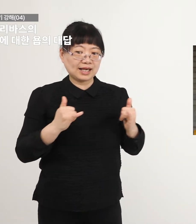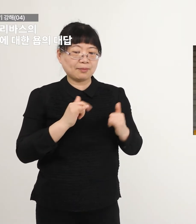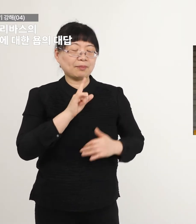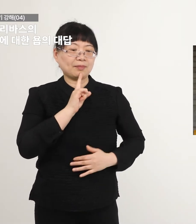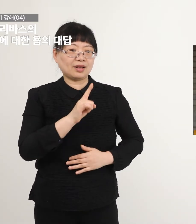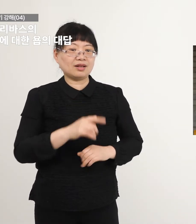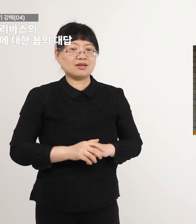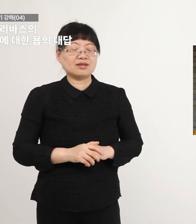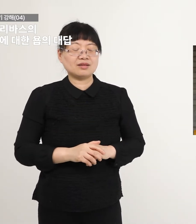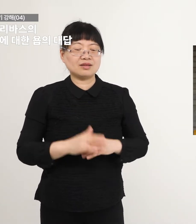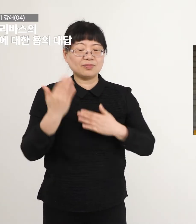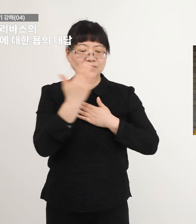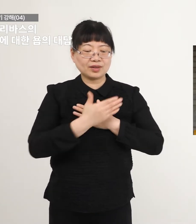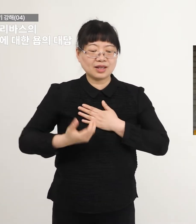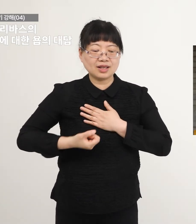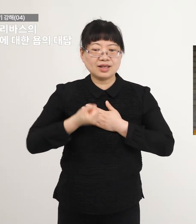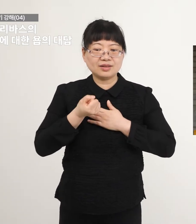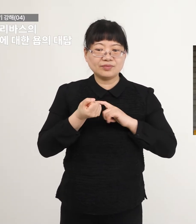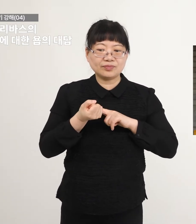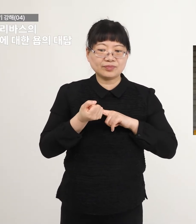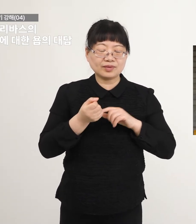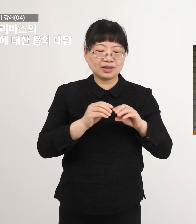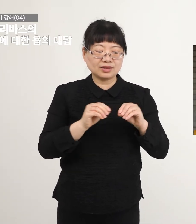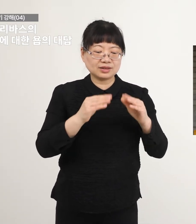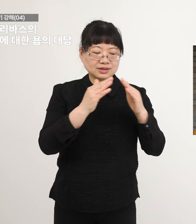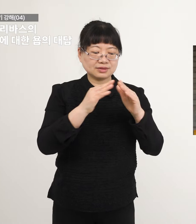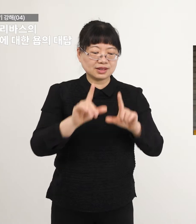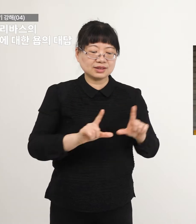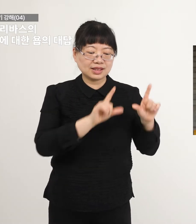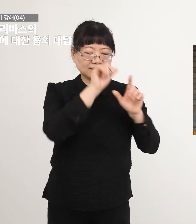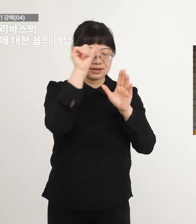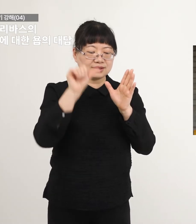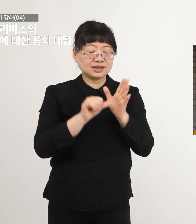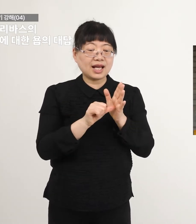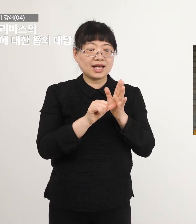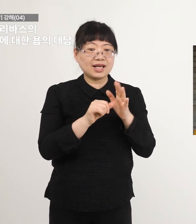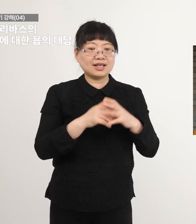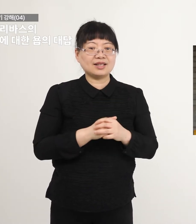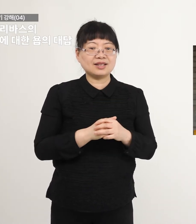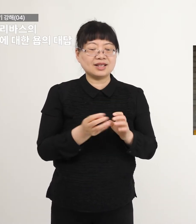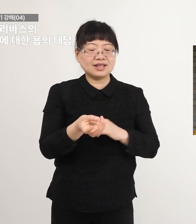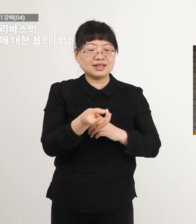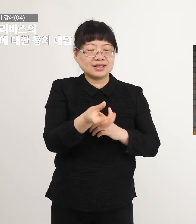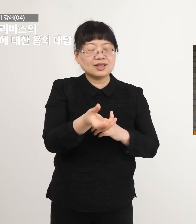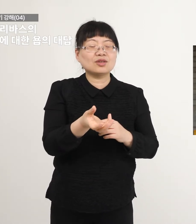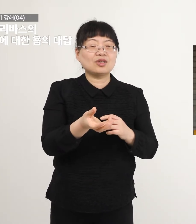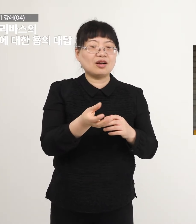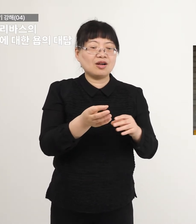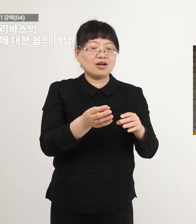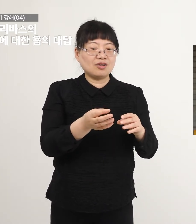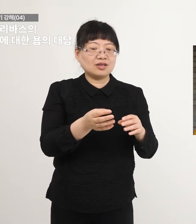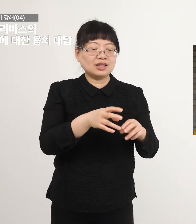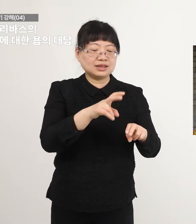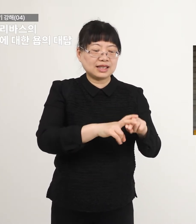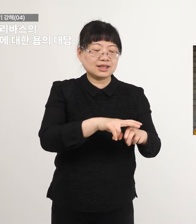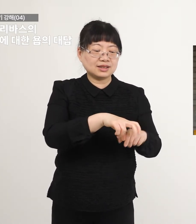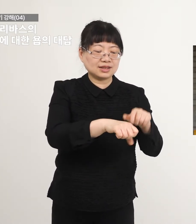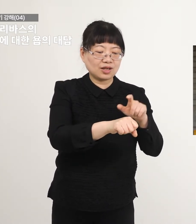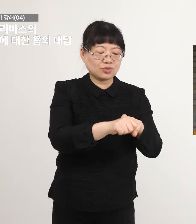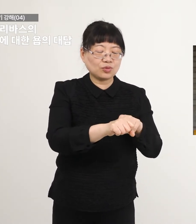거겠죠? 몸을 가진 흙집에 사는 인생, 티끌로 털을 삼고 하루살이